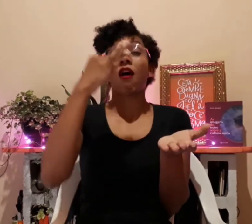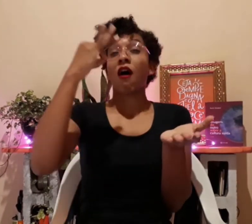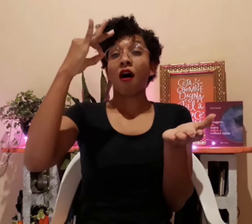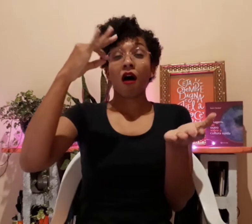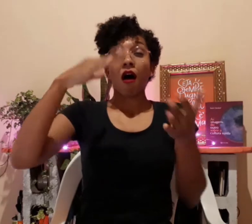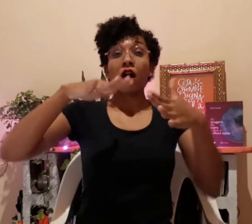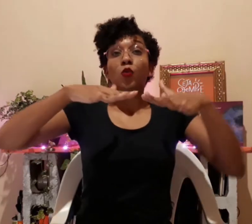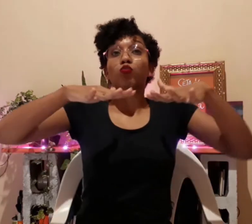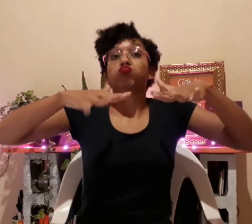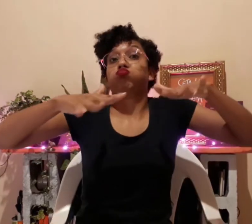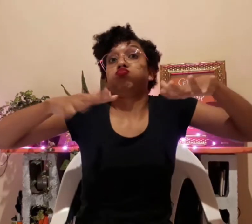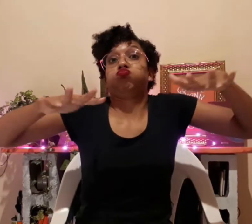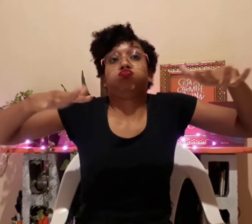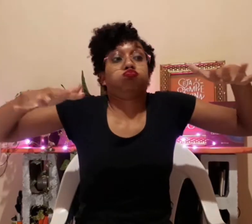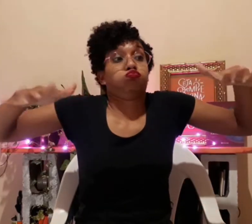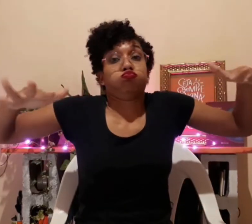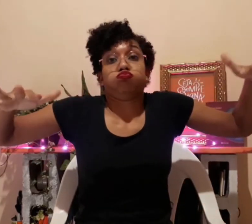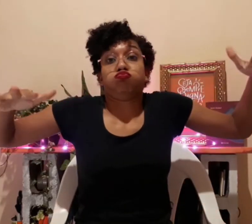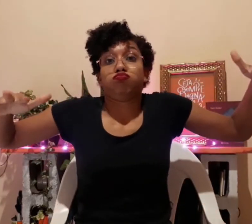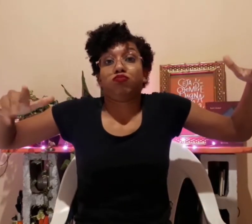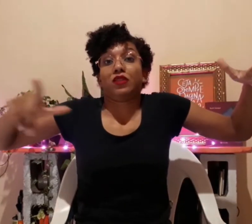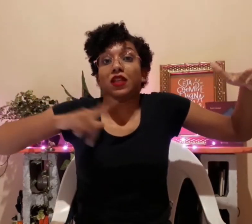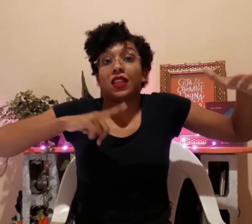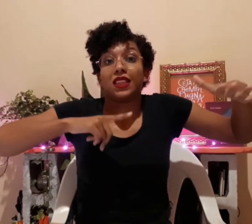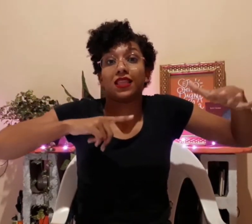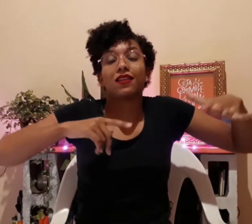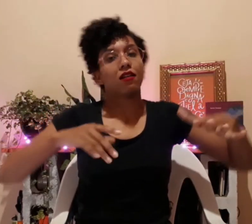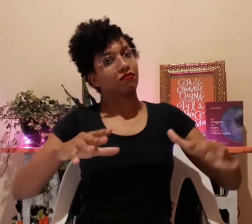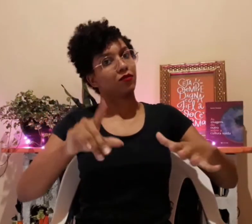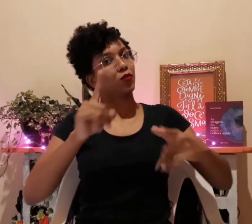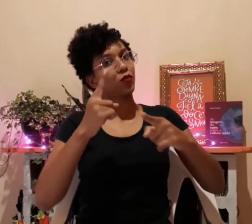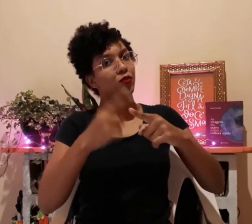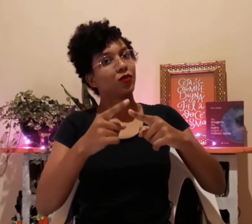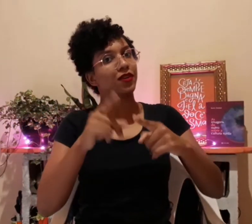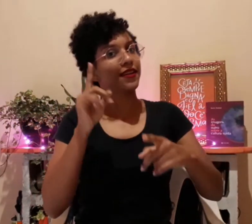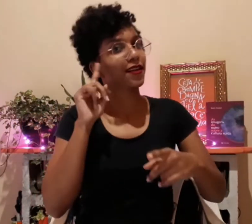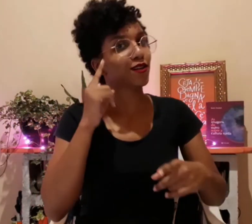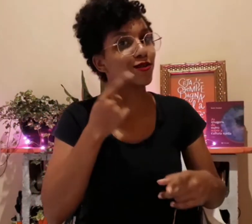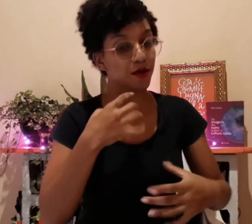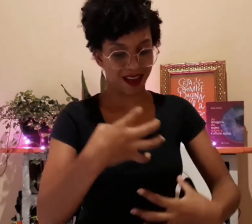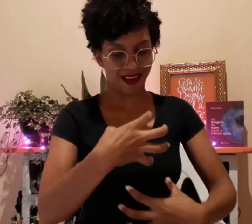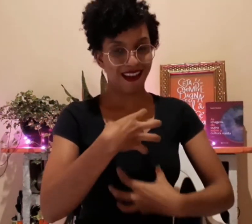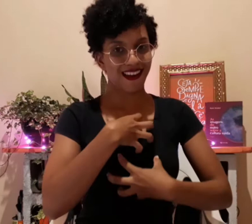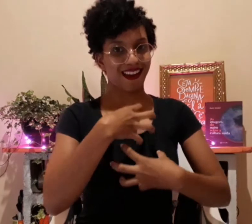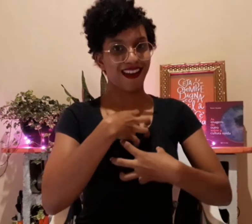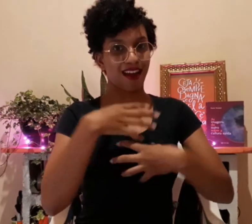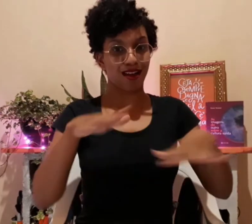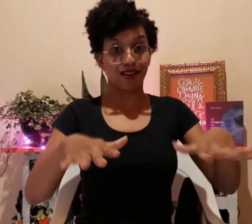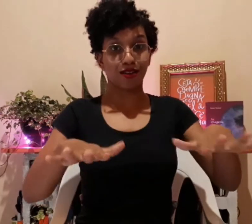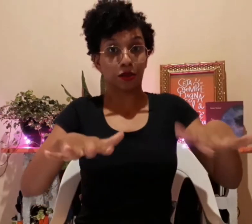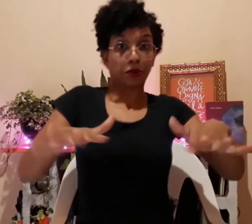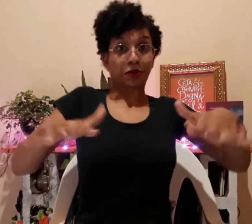E ele ronca tão alto, que o chão treme. Vem cá, a vibração o surdo